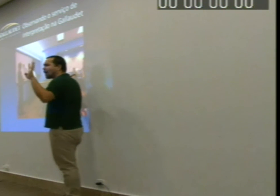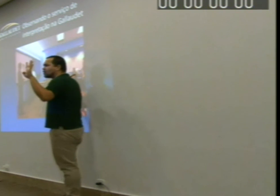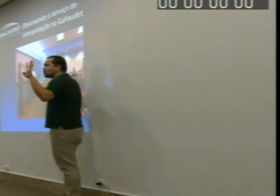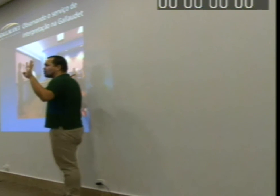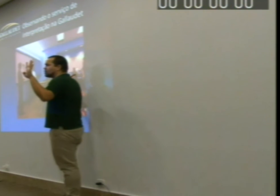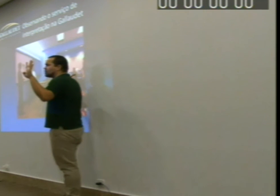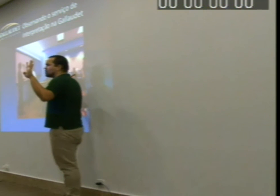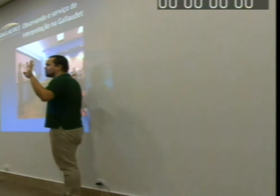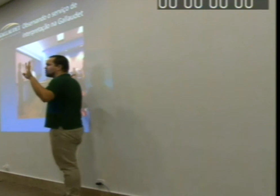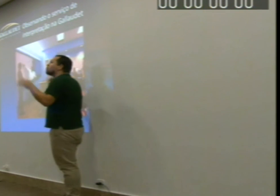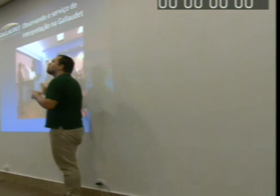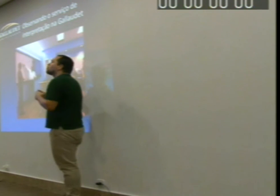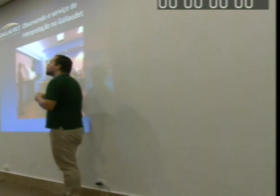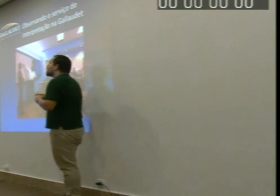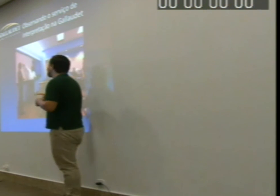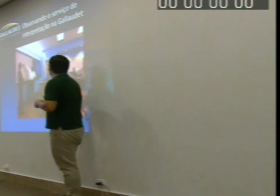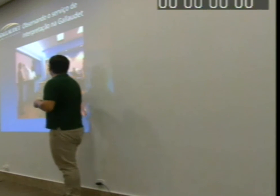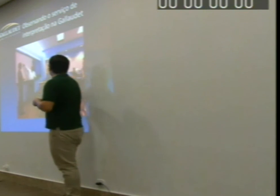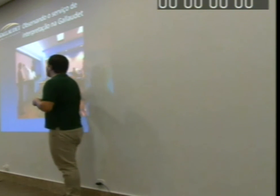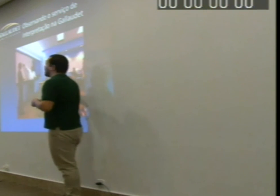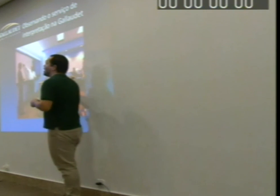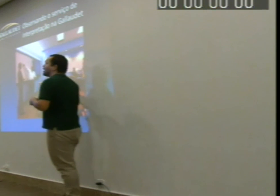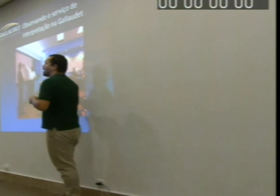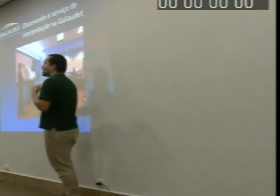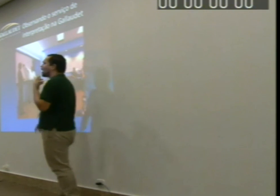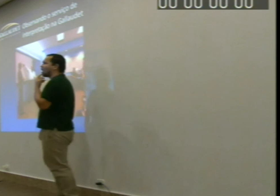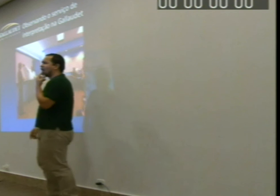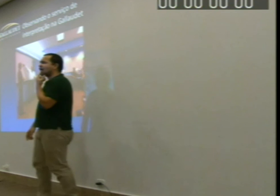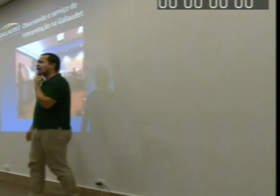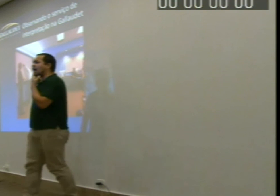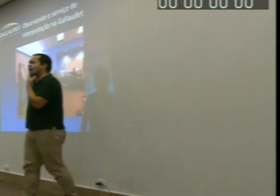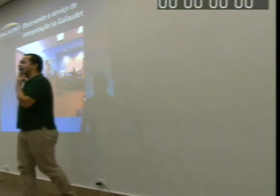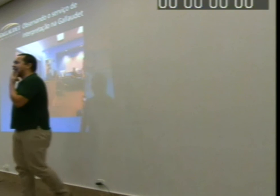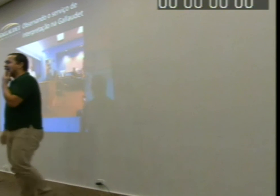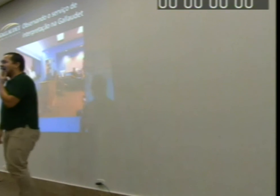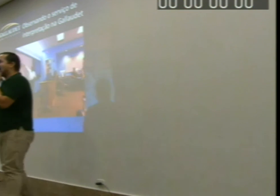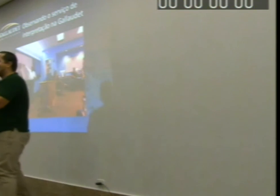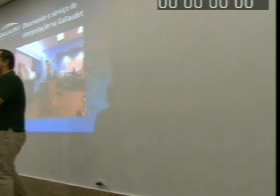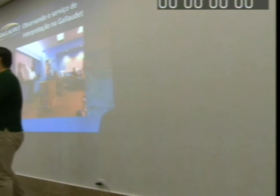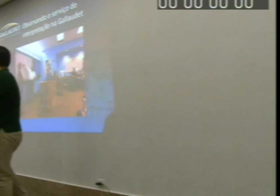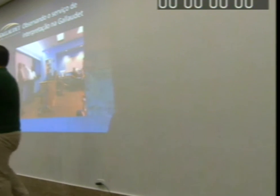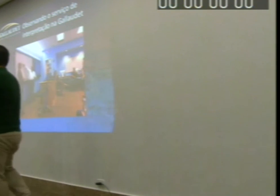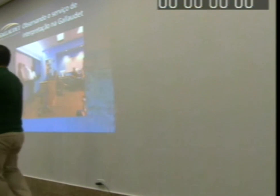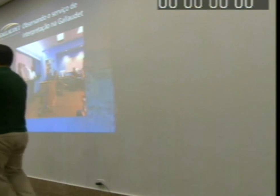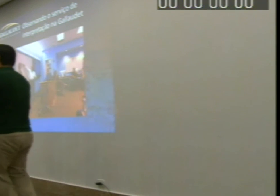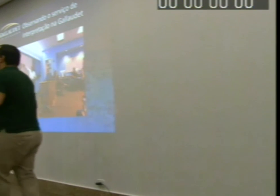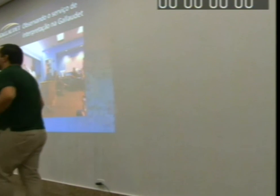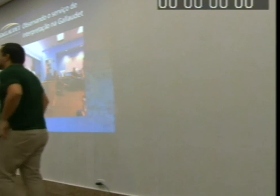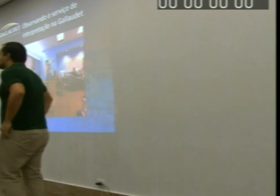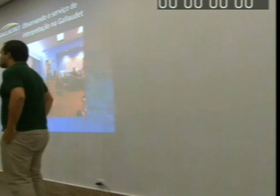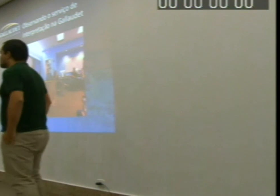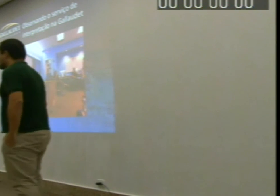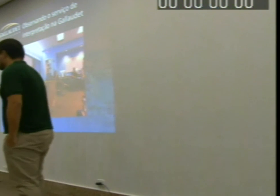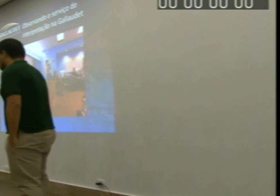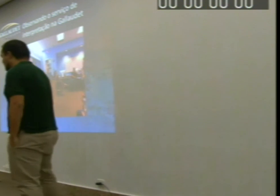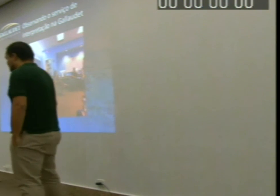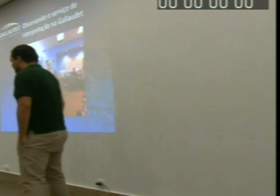então Quatro intérpretes Por que quatro intérpretes Alguém sabe me responder o por